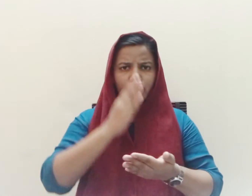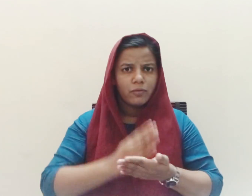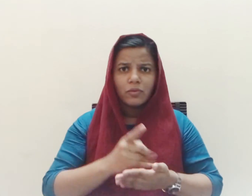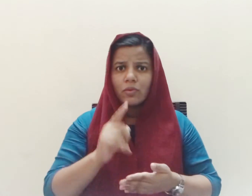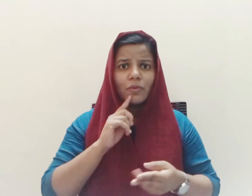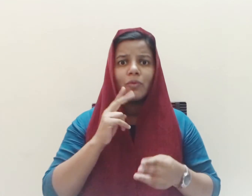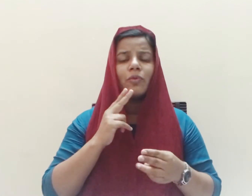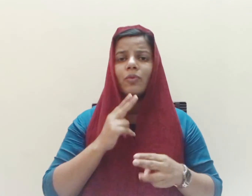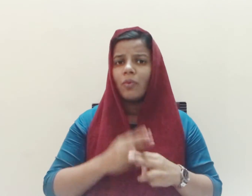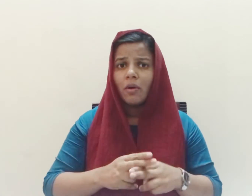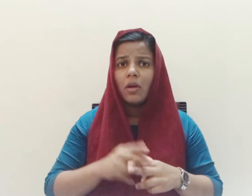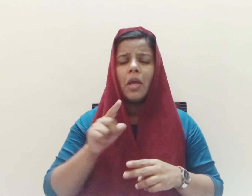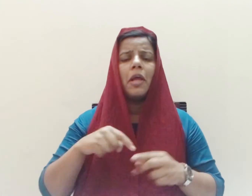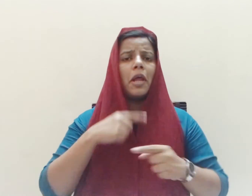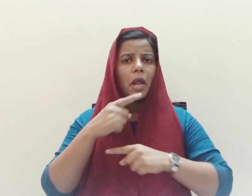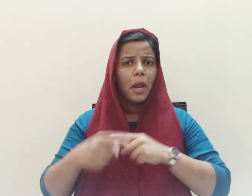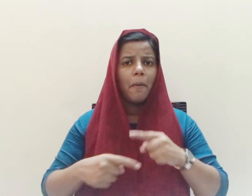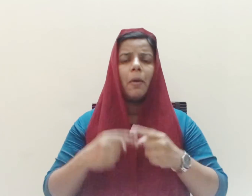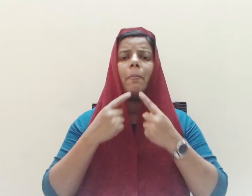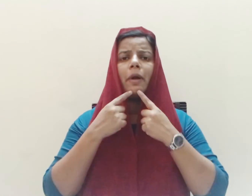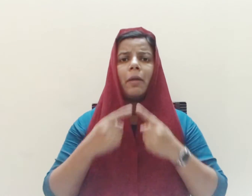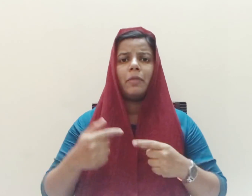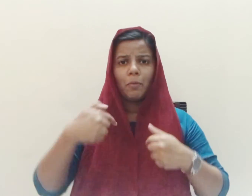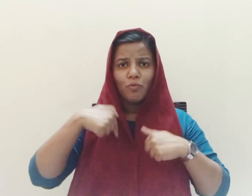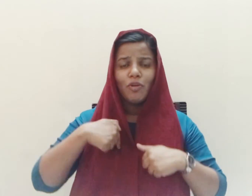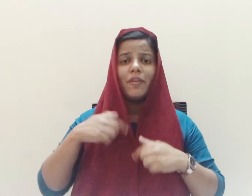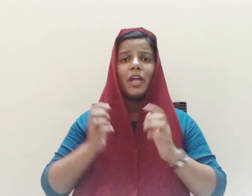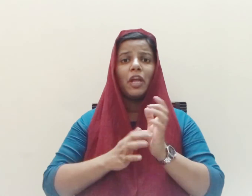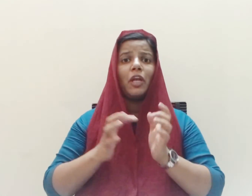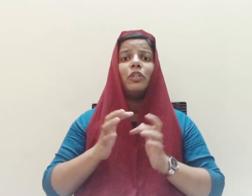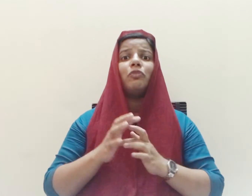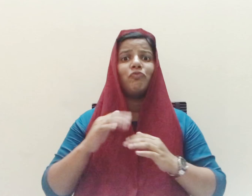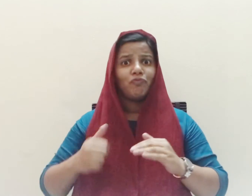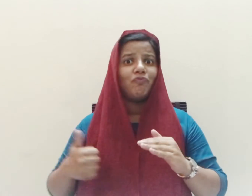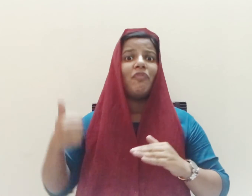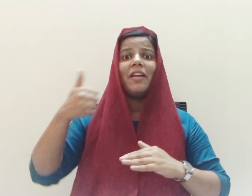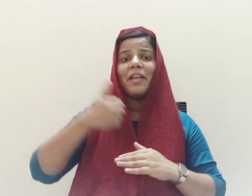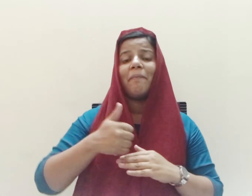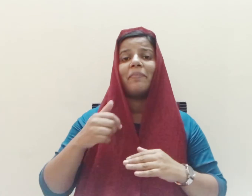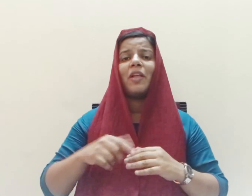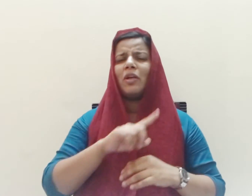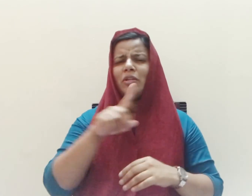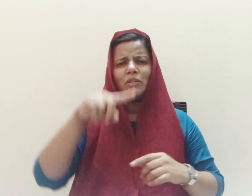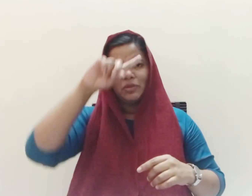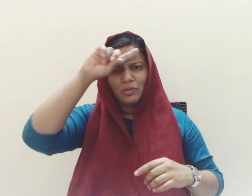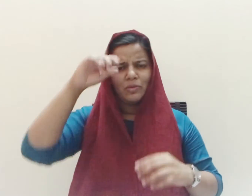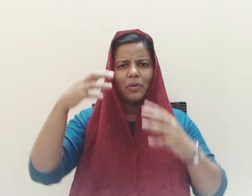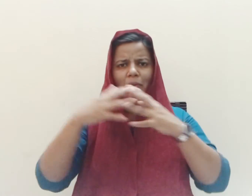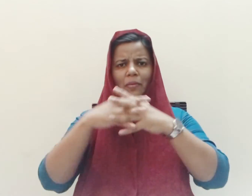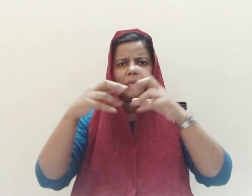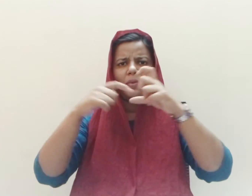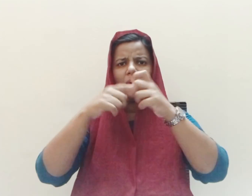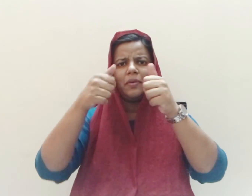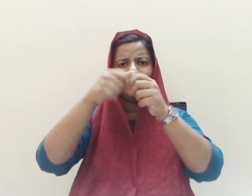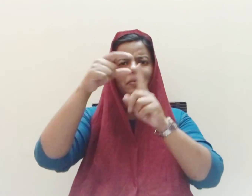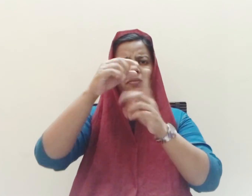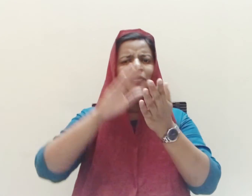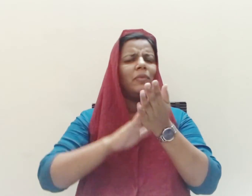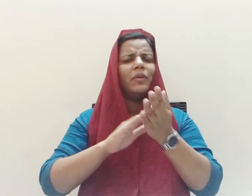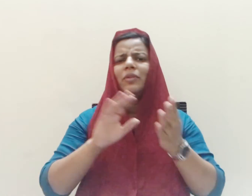വിശ്വസിക്കുന്നുണ്ടെങ്കിൽ എപ്പോഴും പറയണം, എന്നിലുള്ളവൻ ലോകത്തിലുള്ളവനേക്കാൾ വലിയവന്, എനിക്കെതിരായി വരുന്ന ഒരായുധവും ഫലിക്കത്തില്ല. ഒന്നുകൂടെ പറഞ്ഞു, എന്നിലുള്ളവൻ